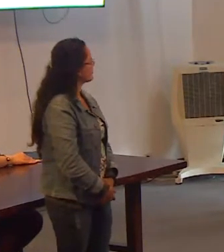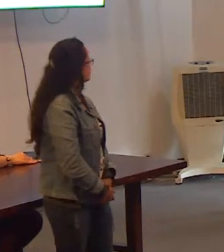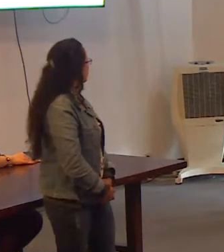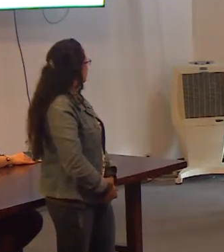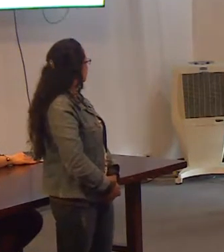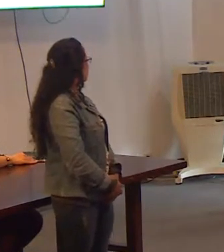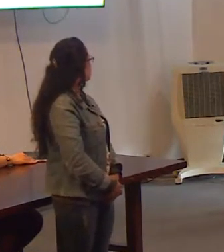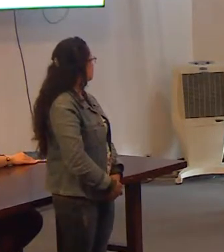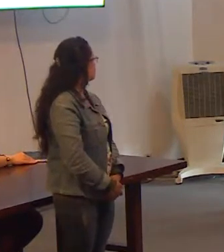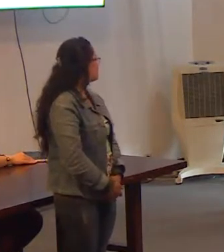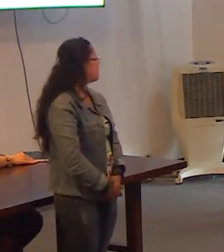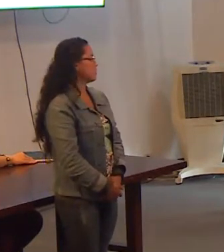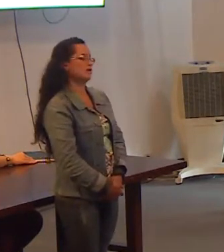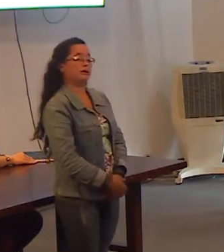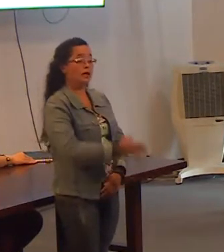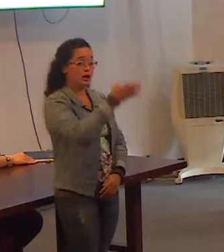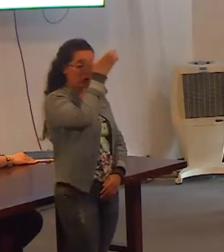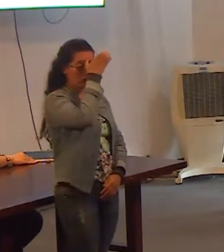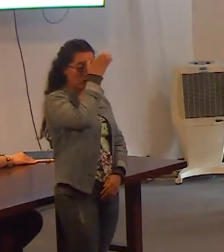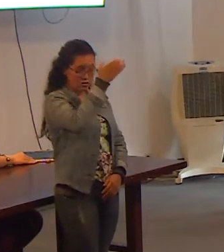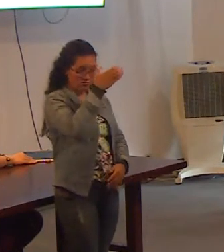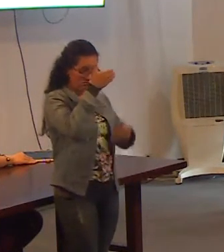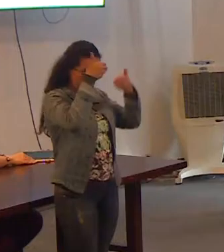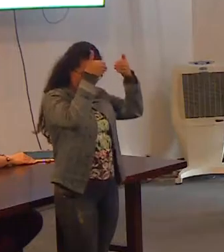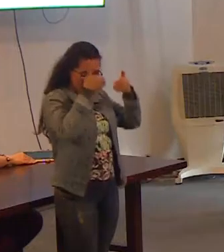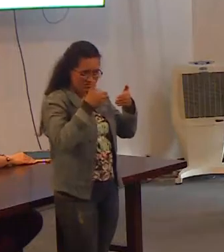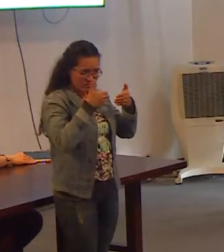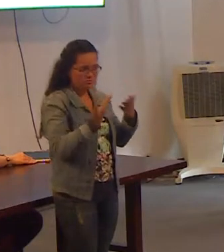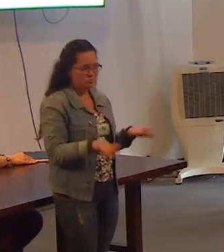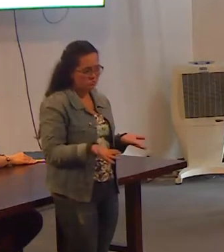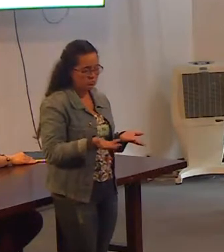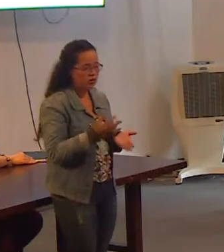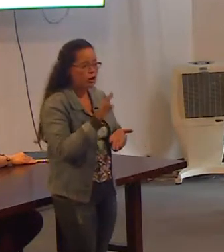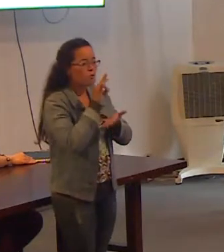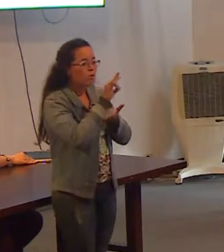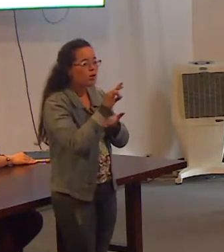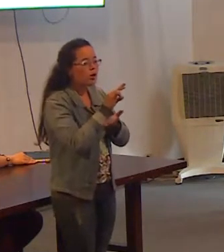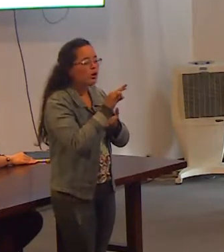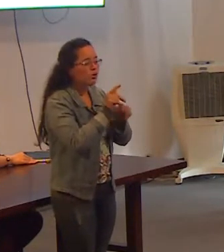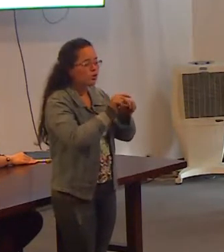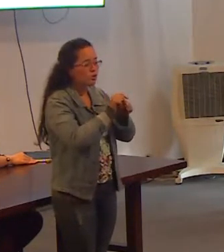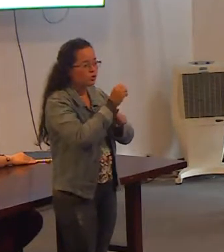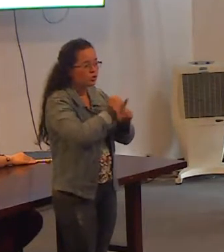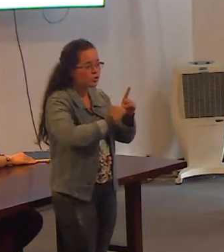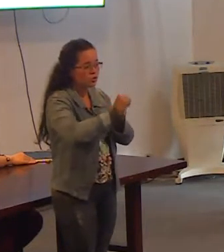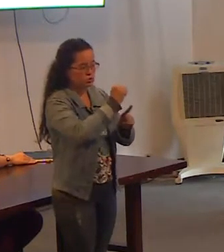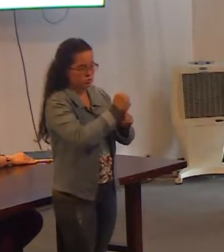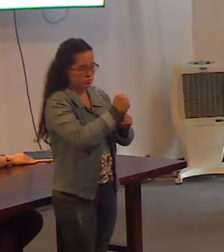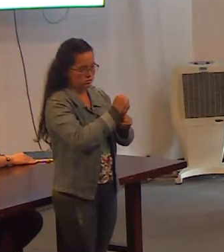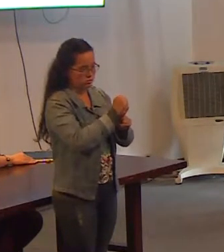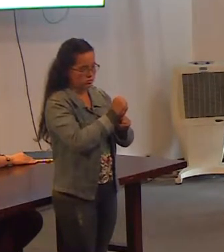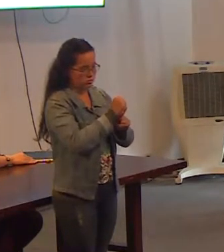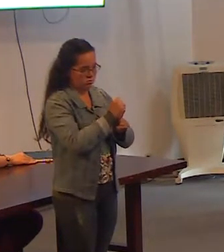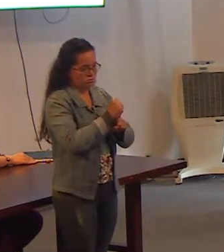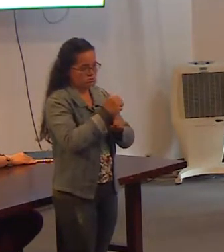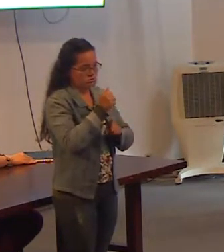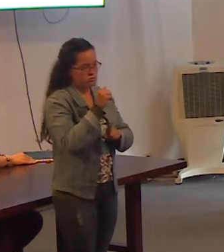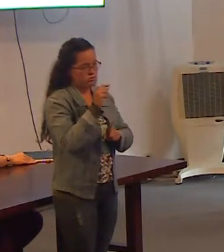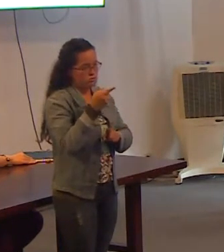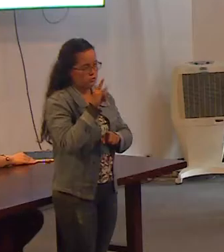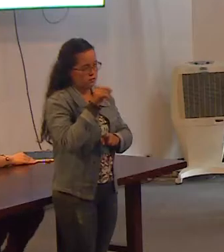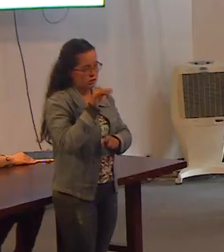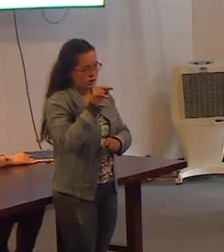Adentrándonos sobre el concepto de discapacidad, nos basamos desde el modelo social, según Agustina Palacios,